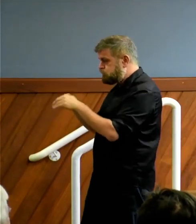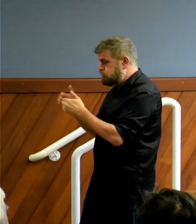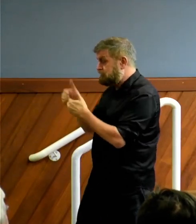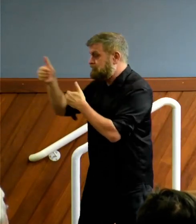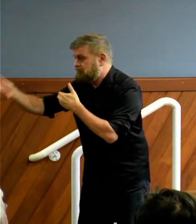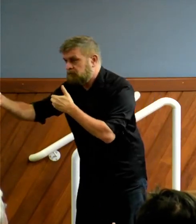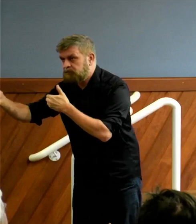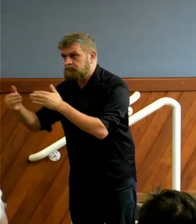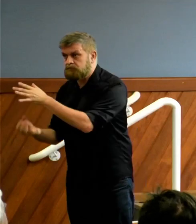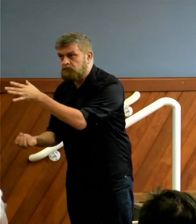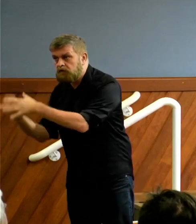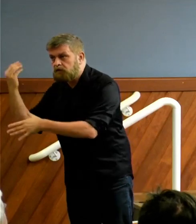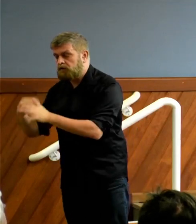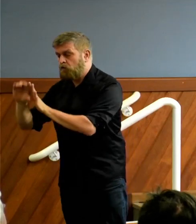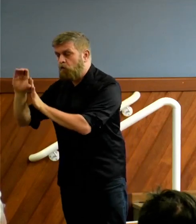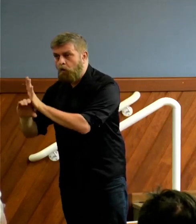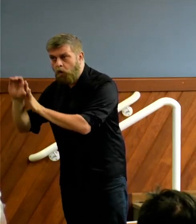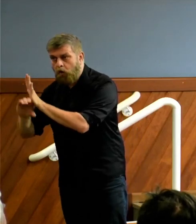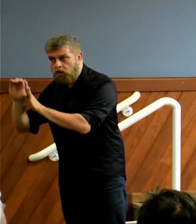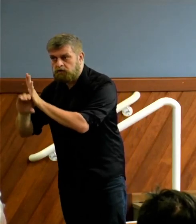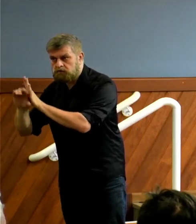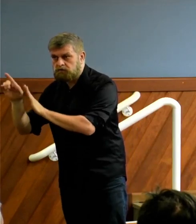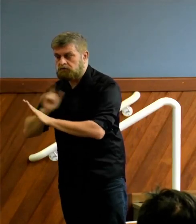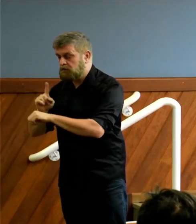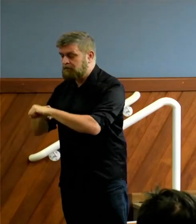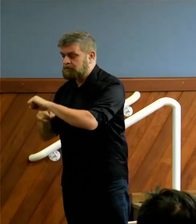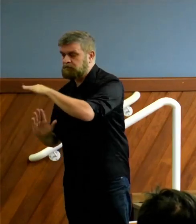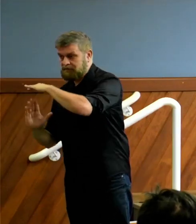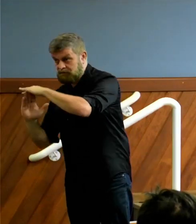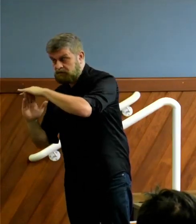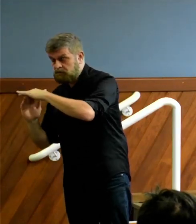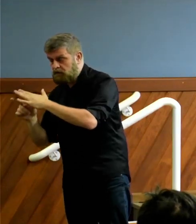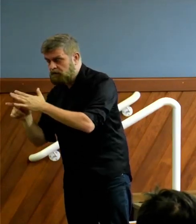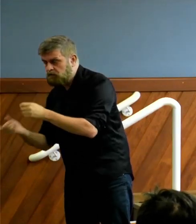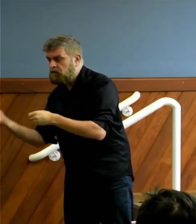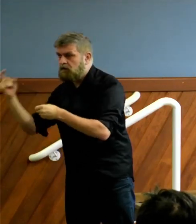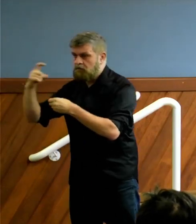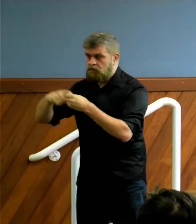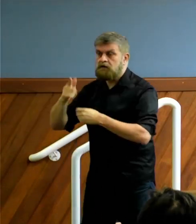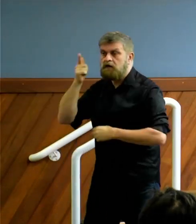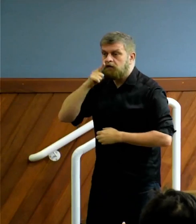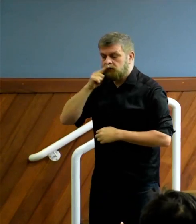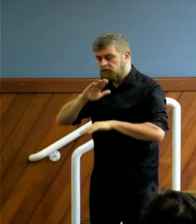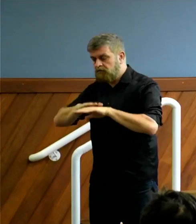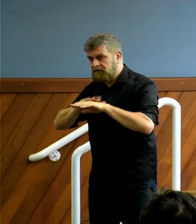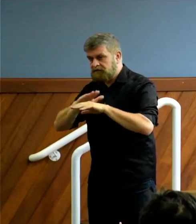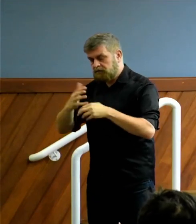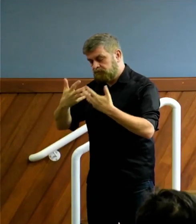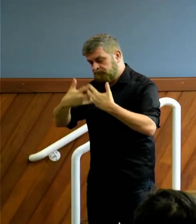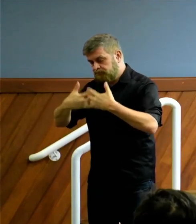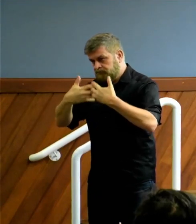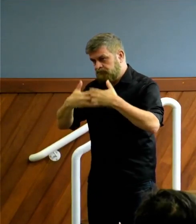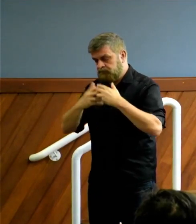frente, criando um código, digamos, temporário, para que depois a gente consiga fazer efetivamente